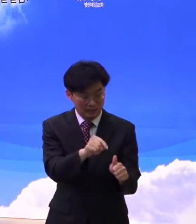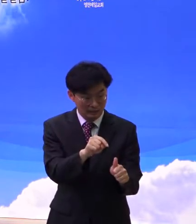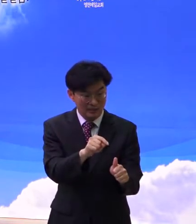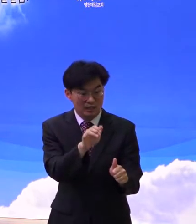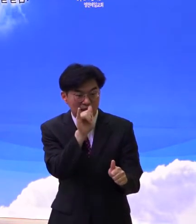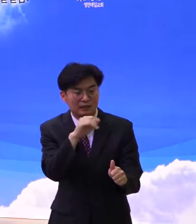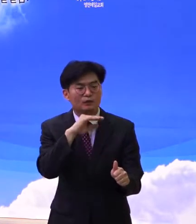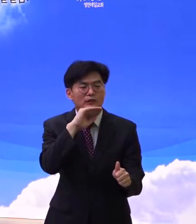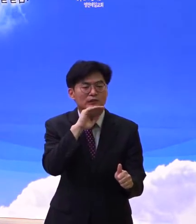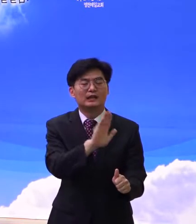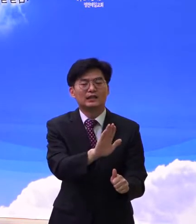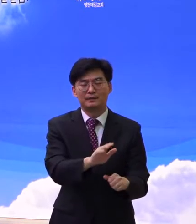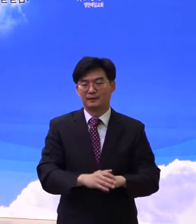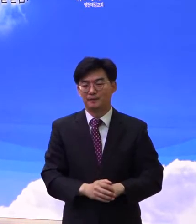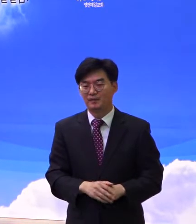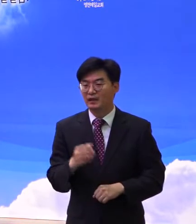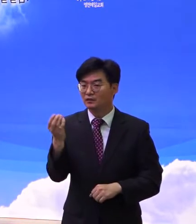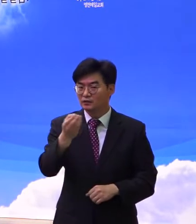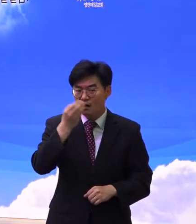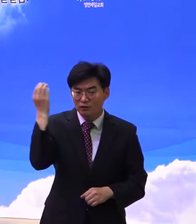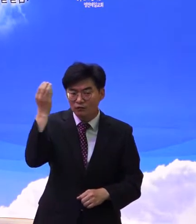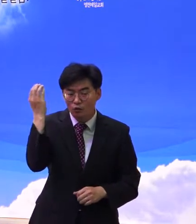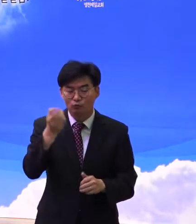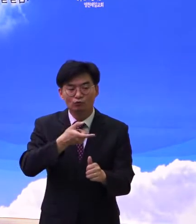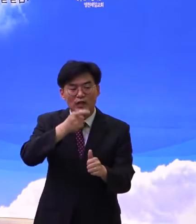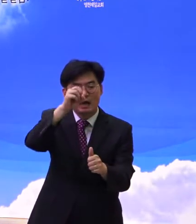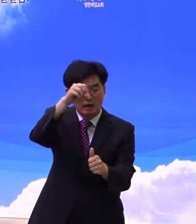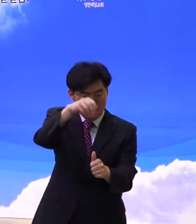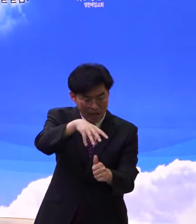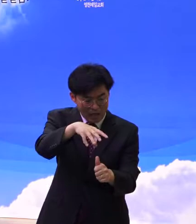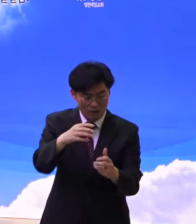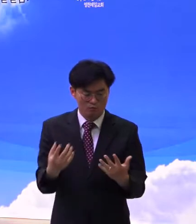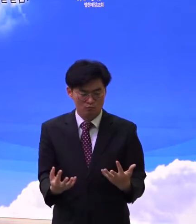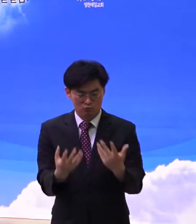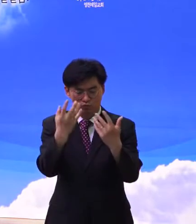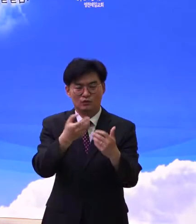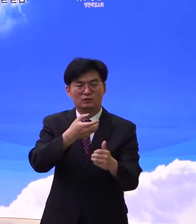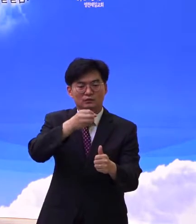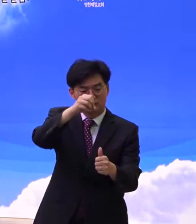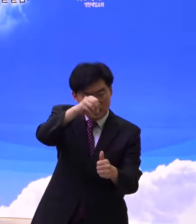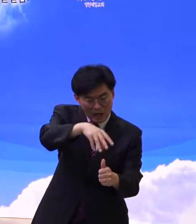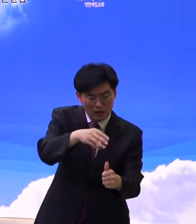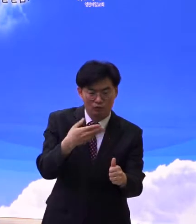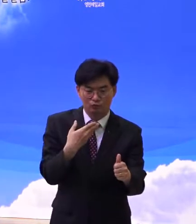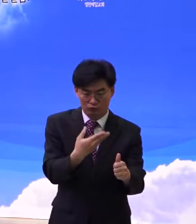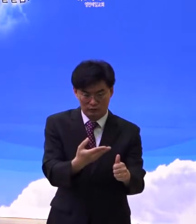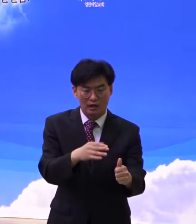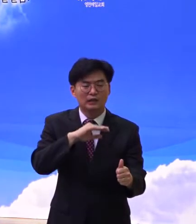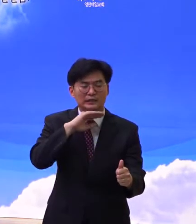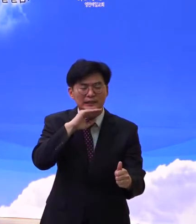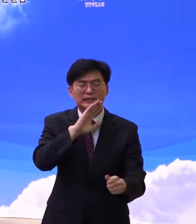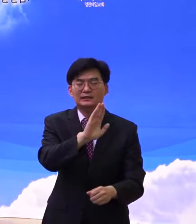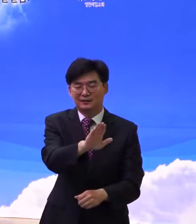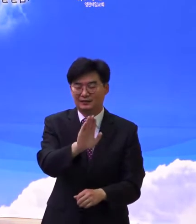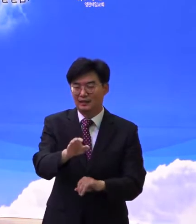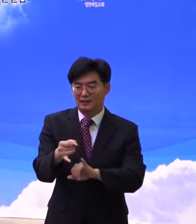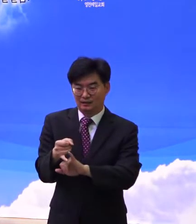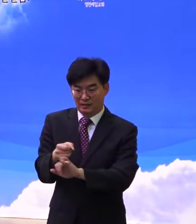날이 못되어 성령으로 세례를 받으리라 명령하시면서 약속을 주셨습니다. 이 약속을